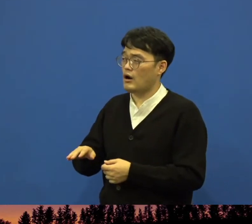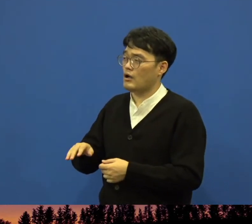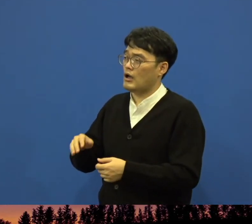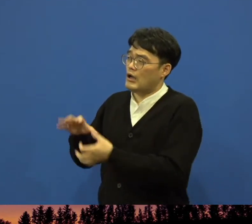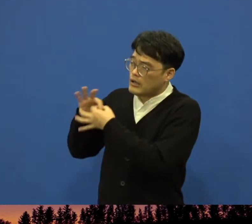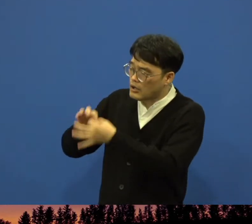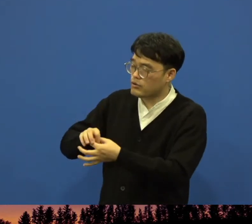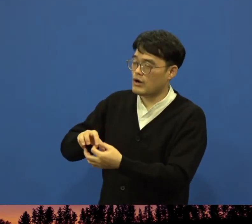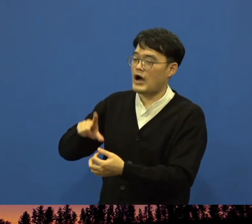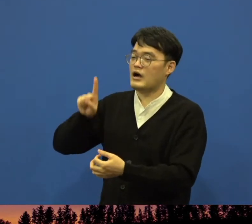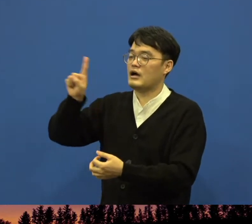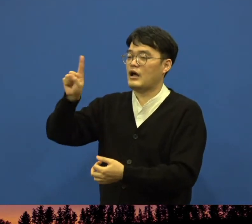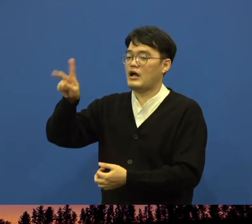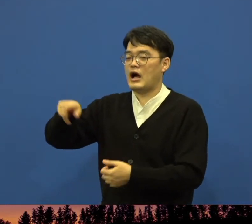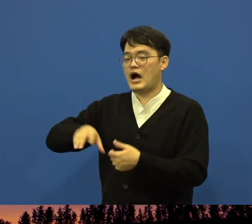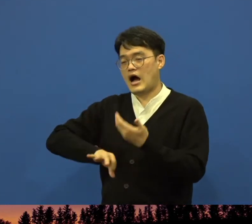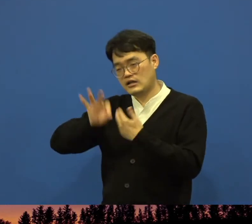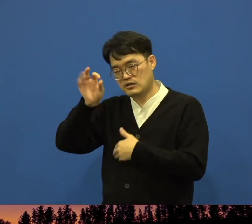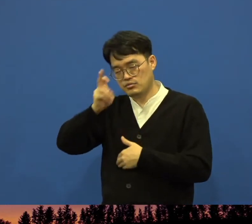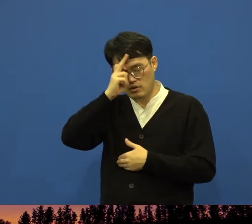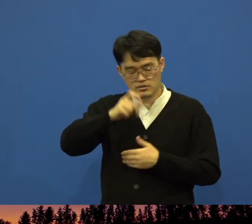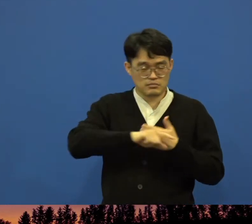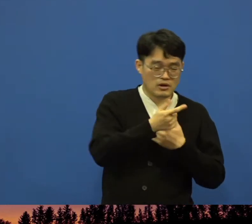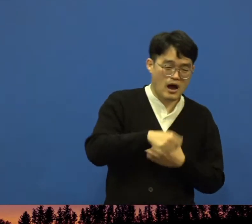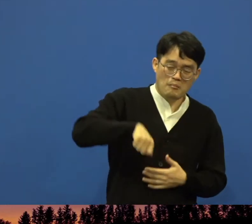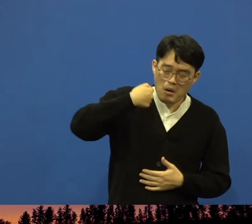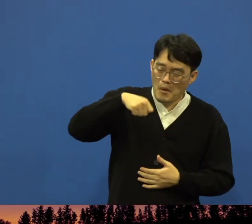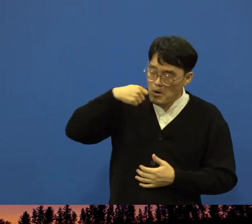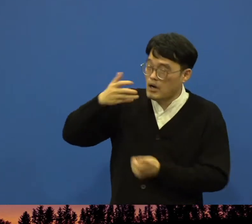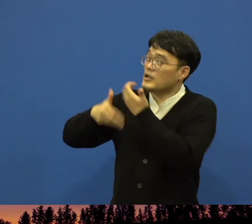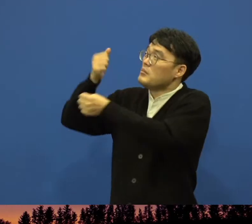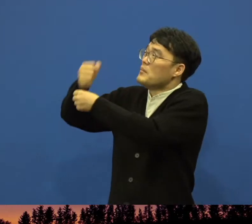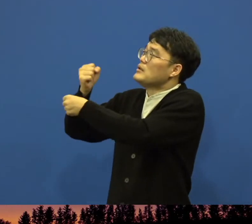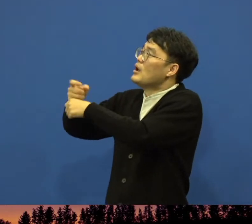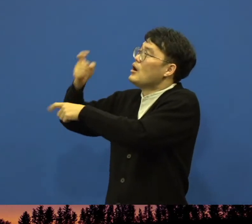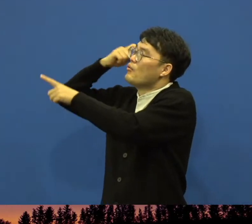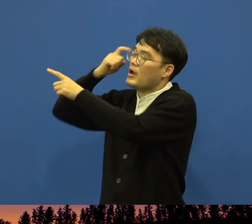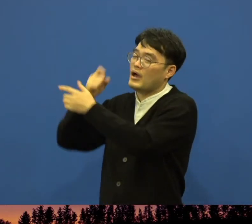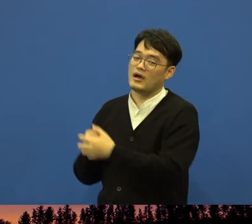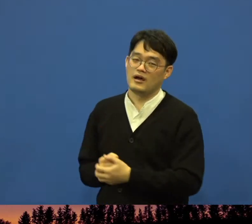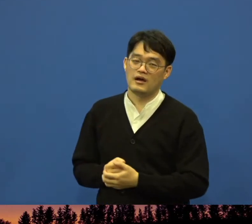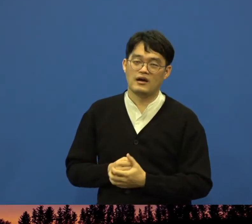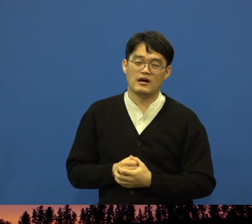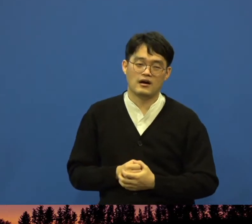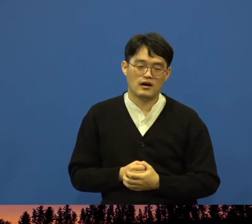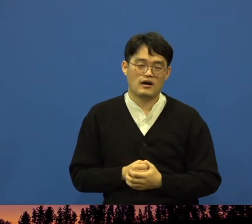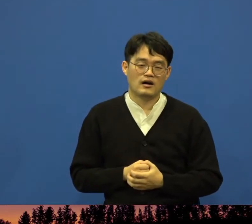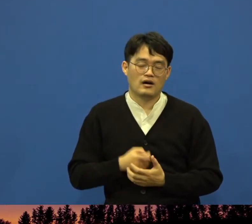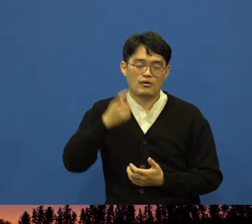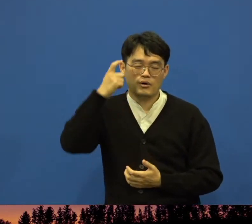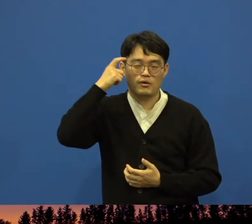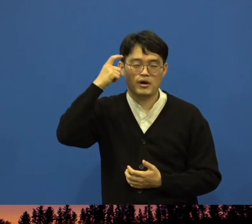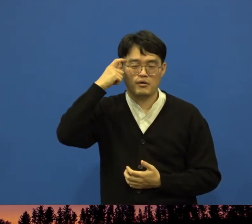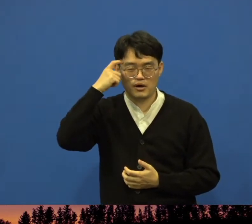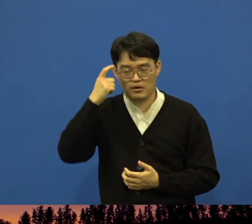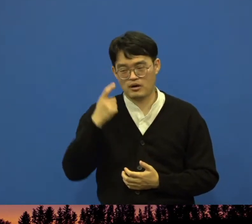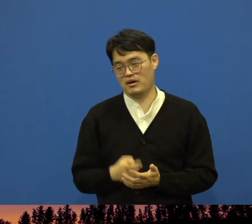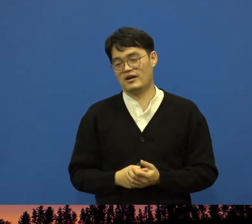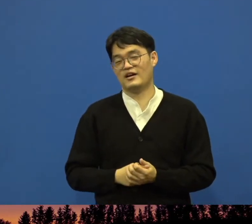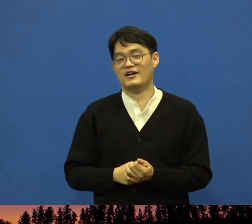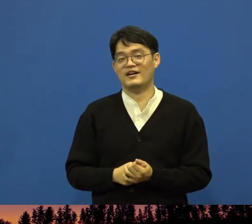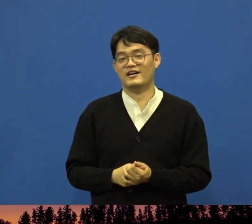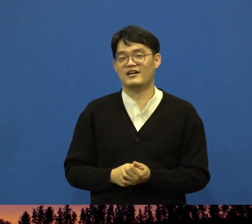번 즐거워하는 거예요. 세 번 즐거워. 밥을 한 끼 때워야 되겠다. 때우면 안 돼요. 그건 하나님의 법에 어긋나요.